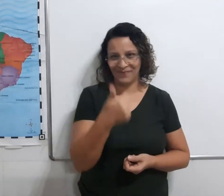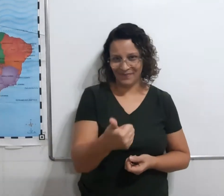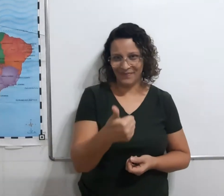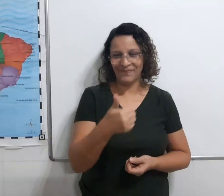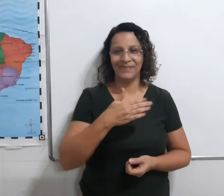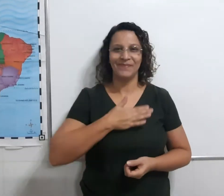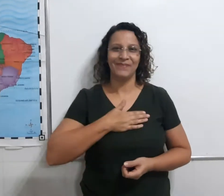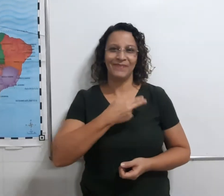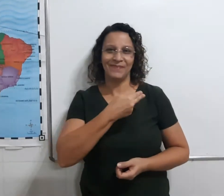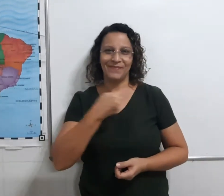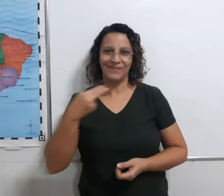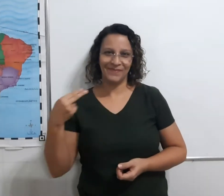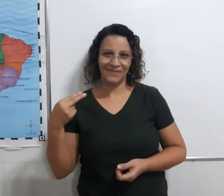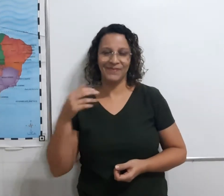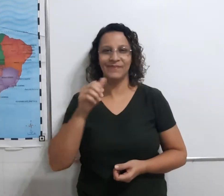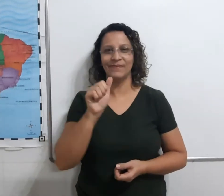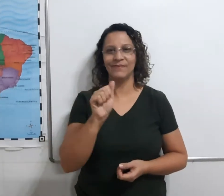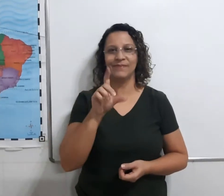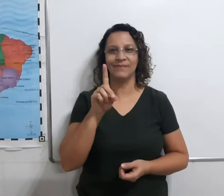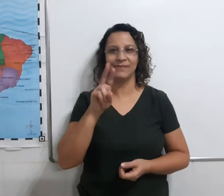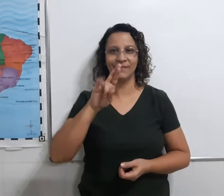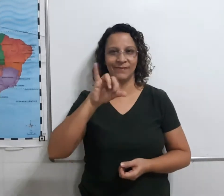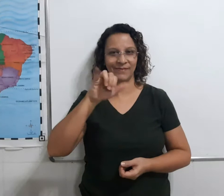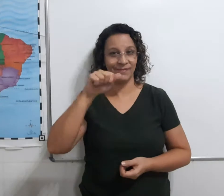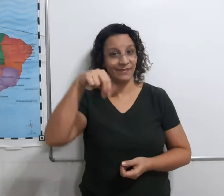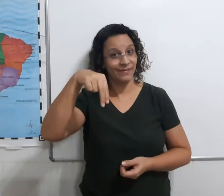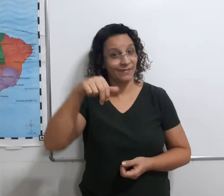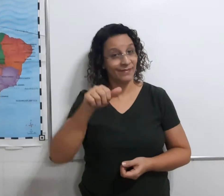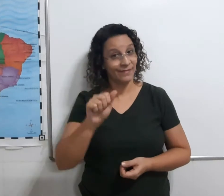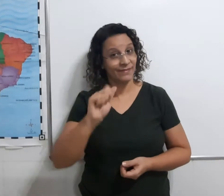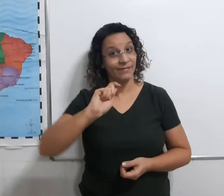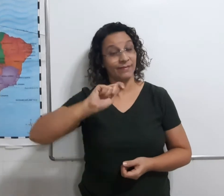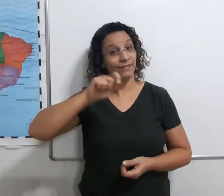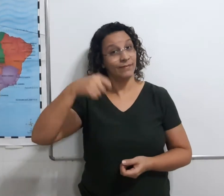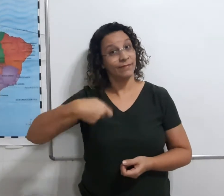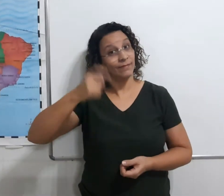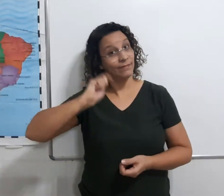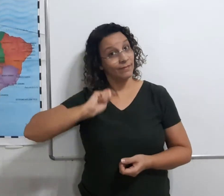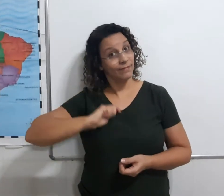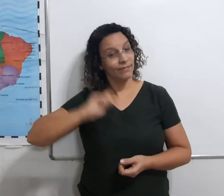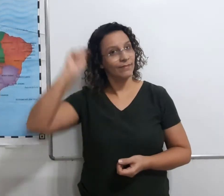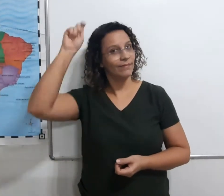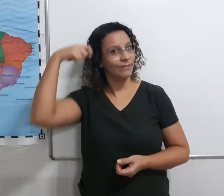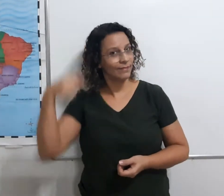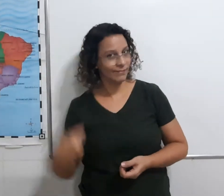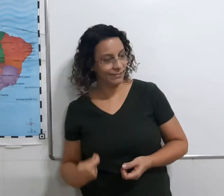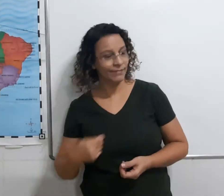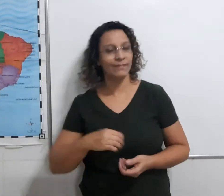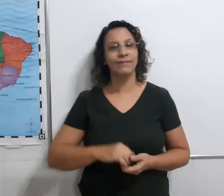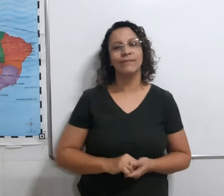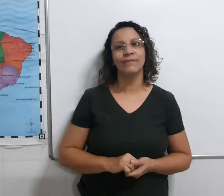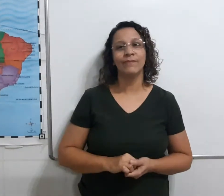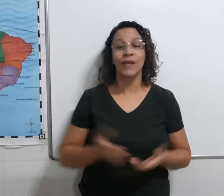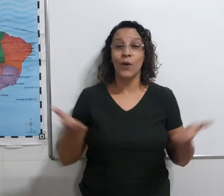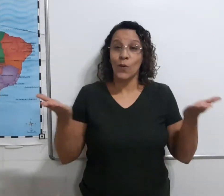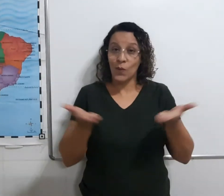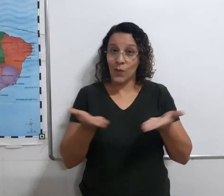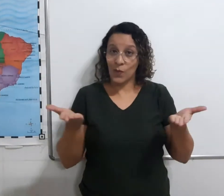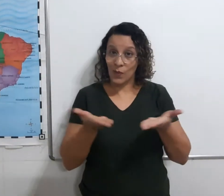bem? Meu nome é Adriana e o meu sinal é esse. Hoje a aula é